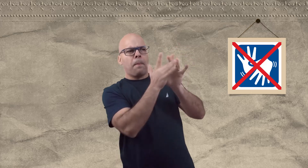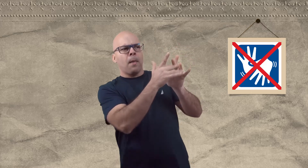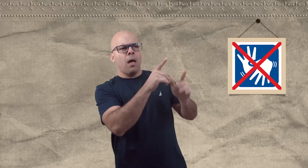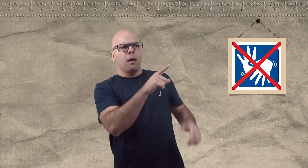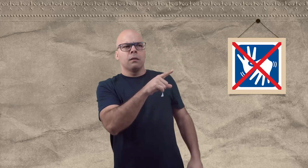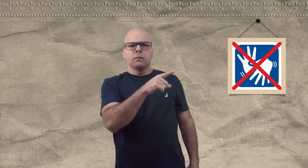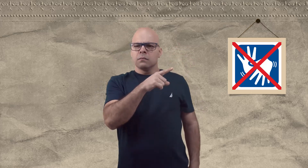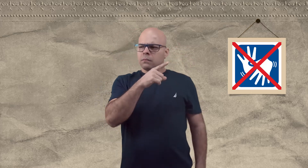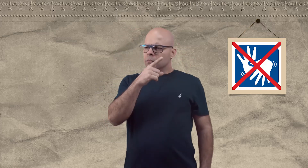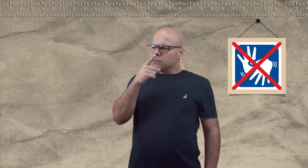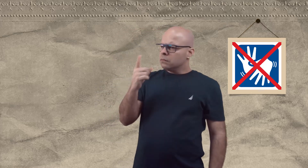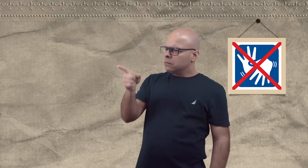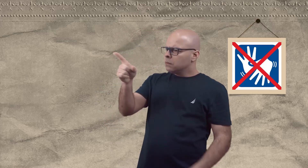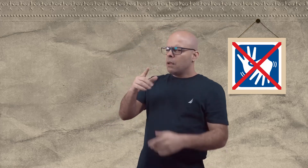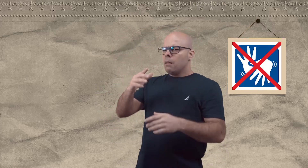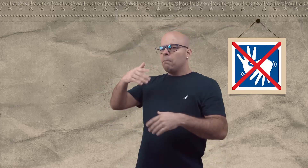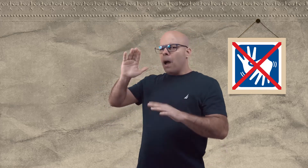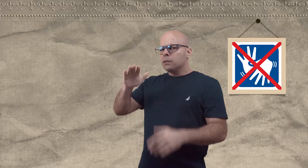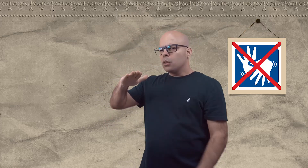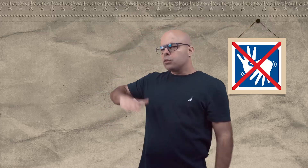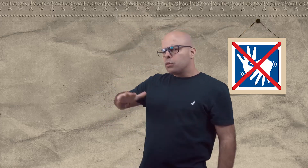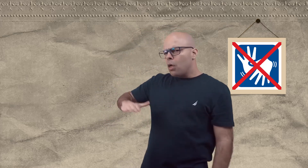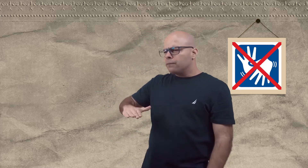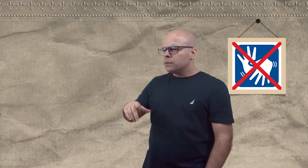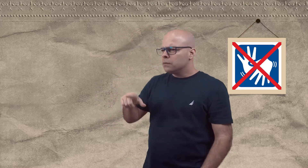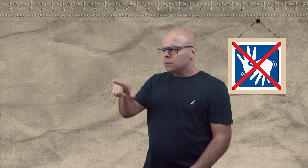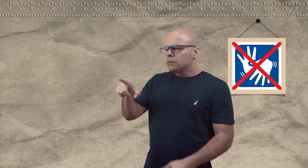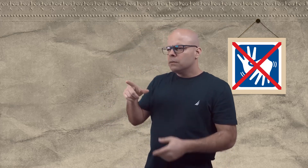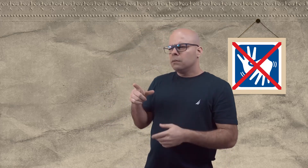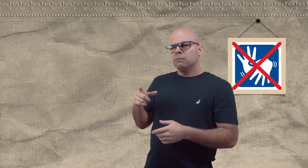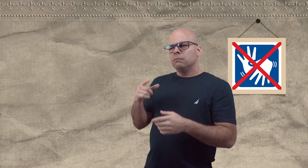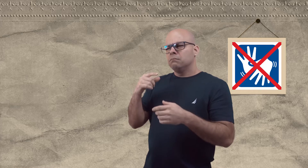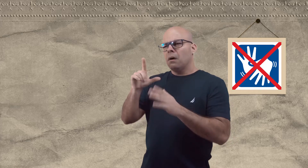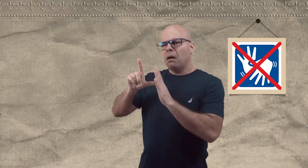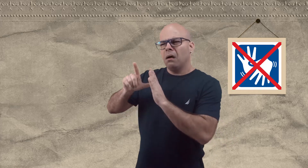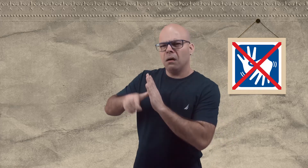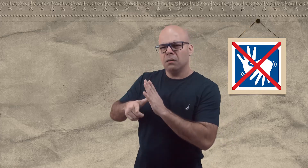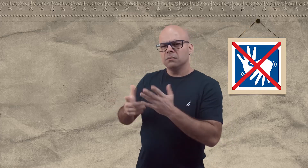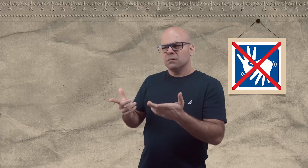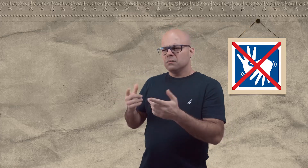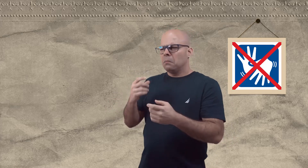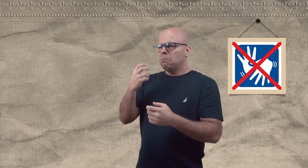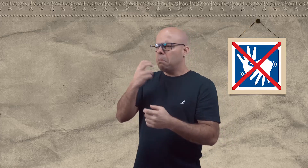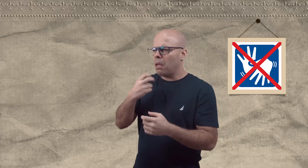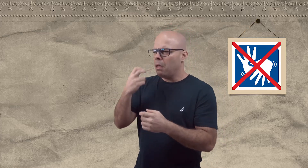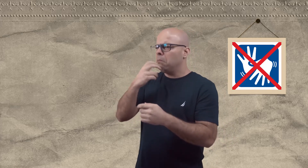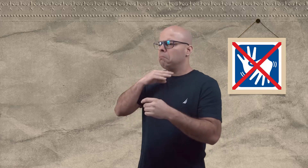conversavam e interagiam em língua de sinais. Já as alunas mais jovens estavam um pouco atrasadas, tinham dificuldades